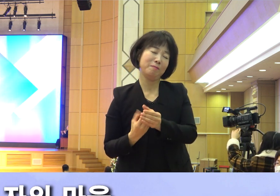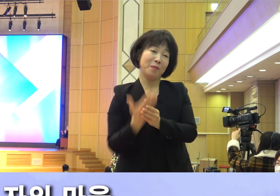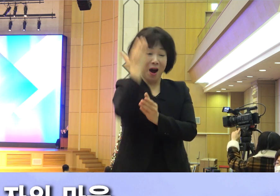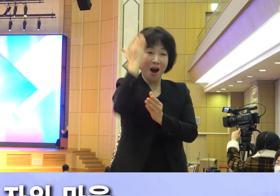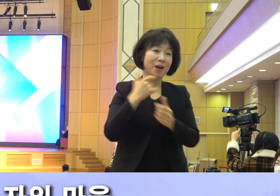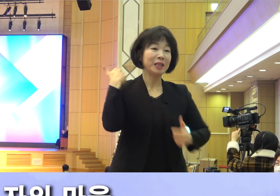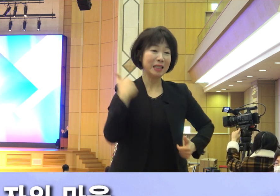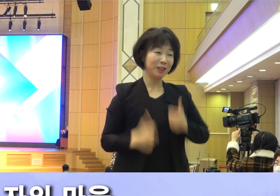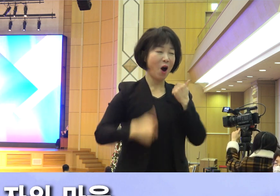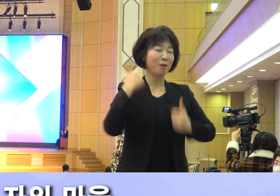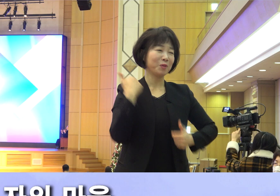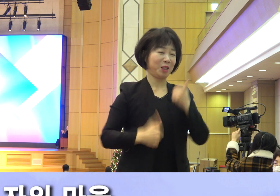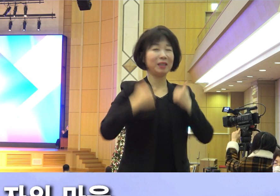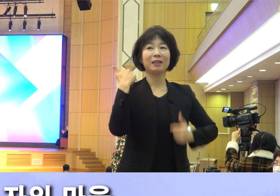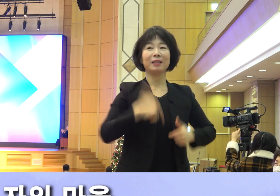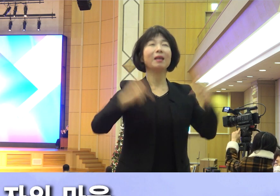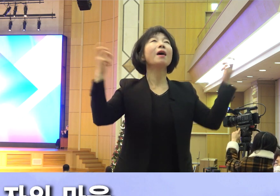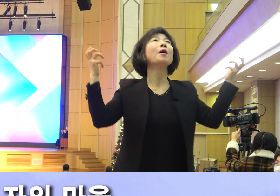샘솟는 기쁨이